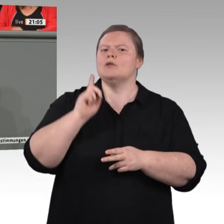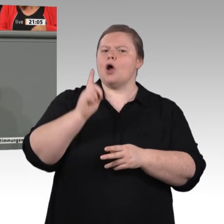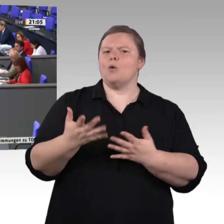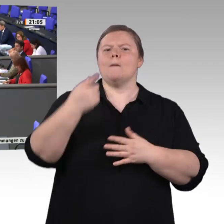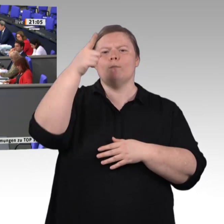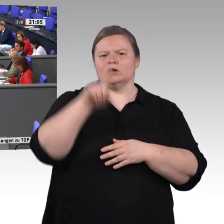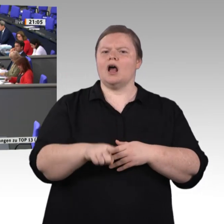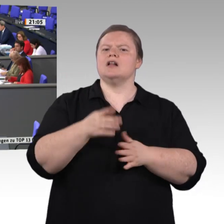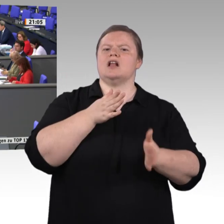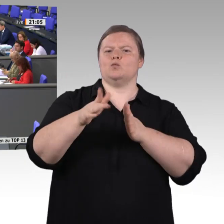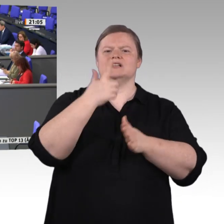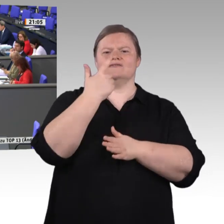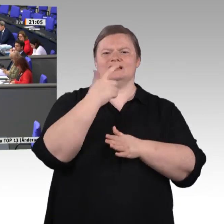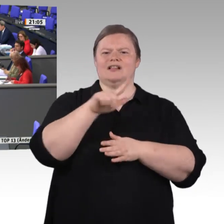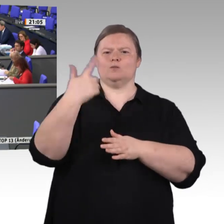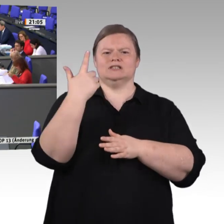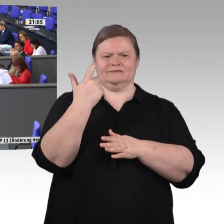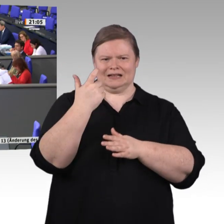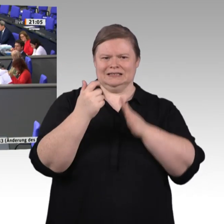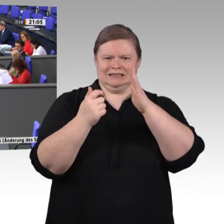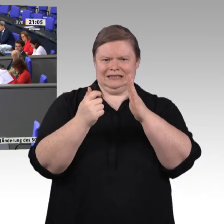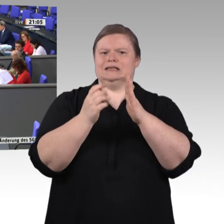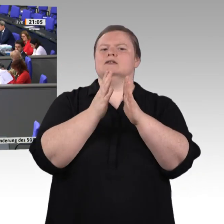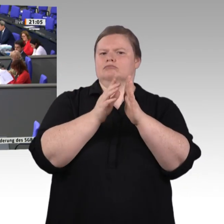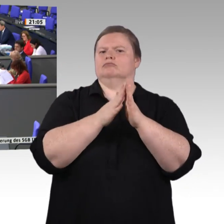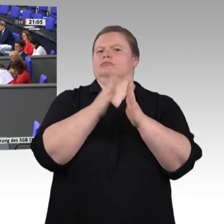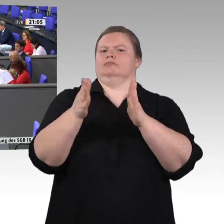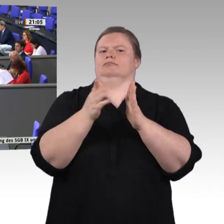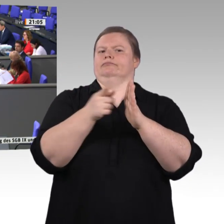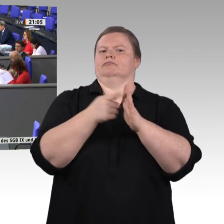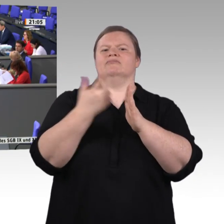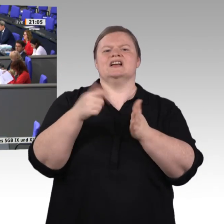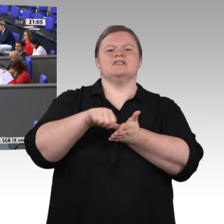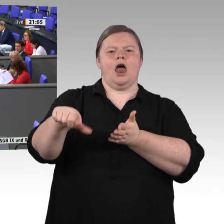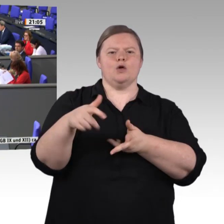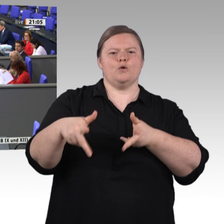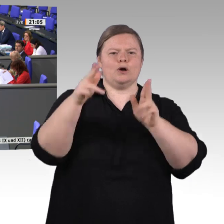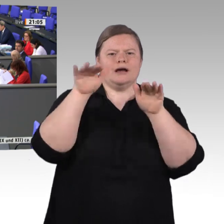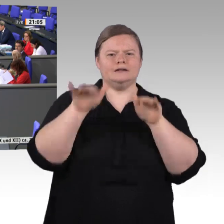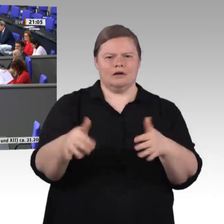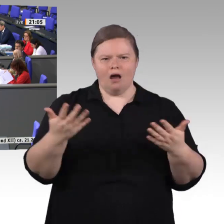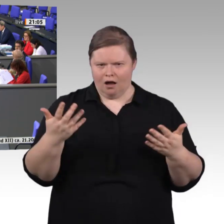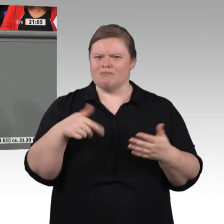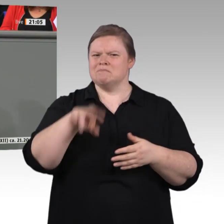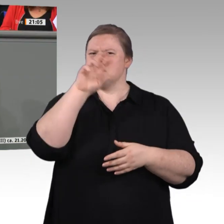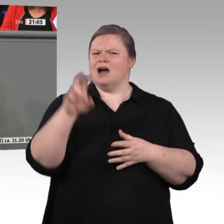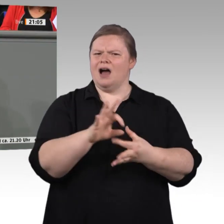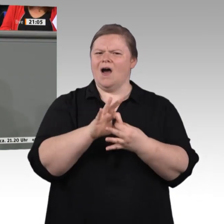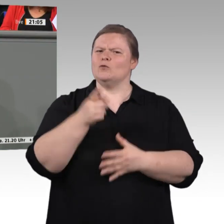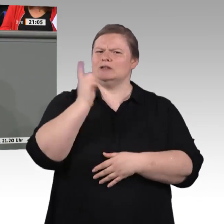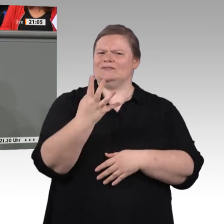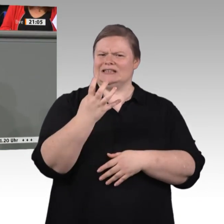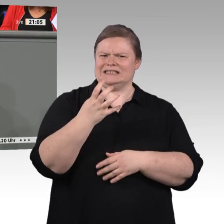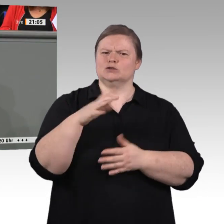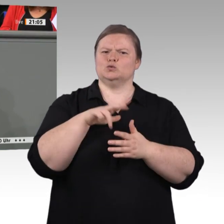von Eingliederungshilfe und existenzsichernden Leistungen, kommt es eben gerade zu dieser Problematik, was die Anrechenbarkeit